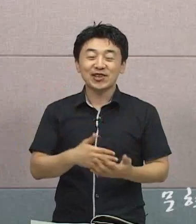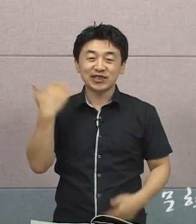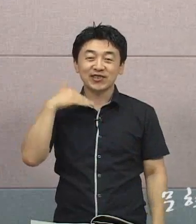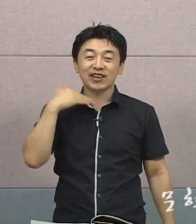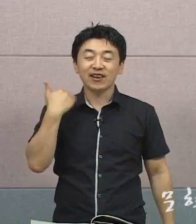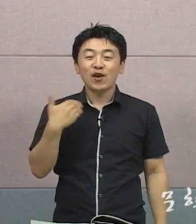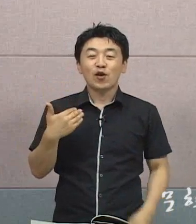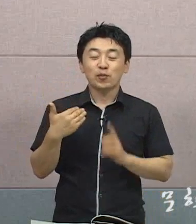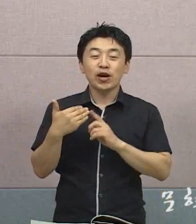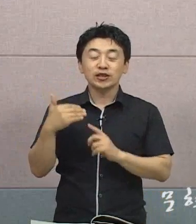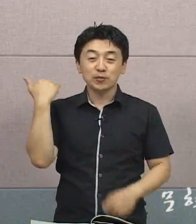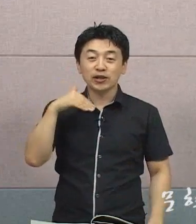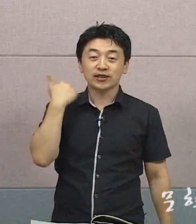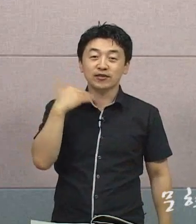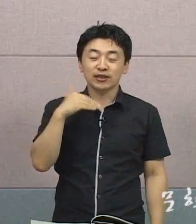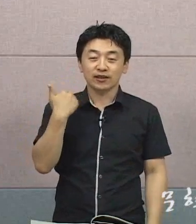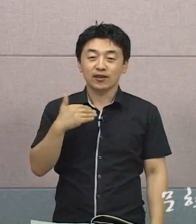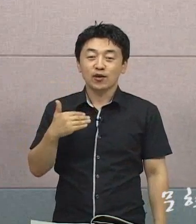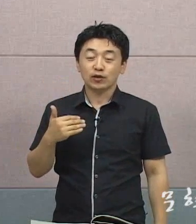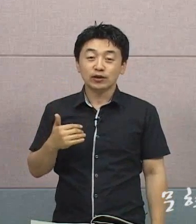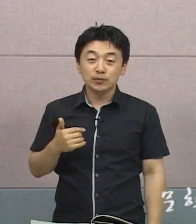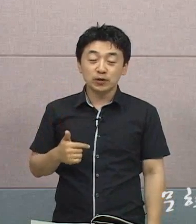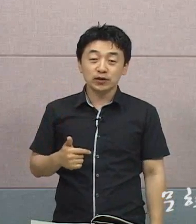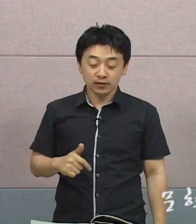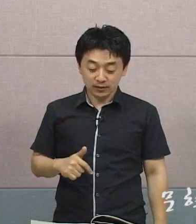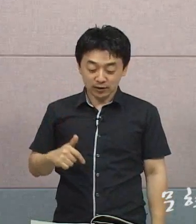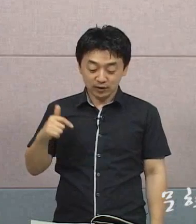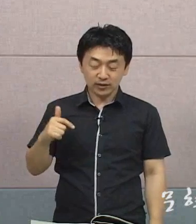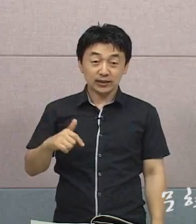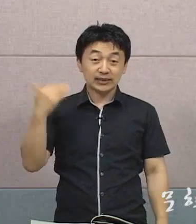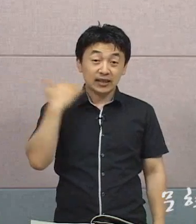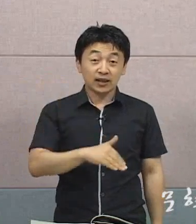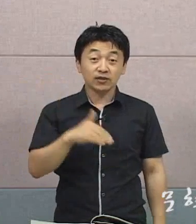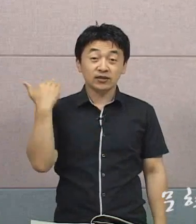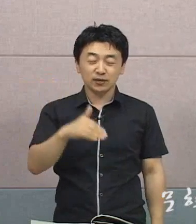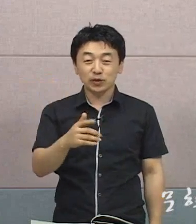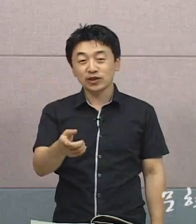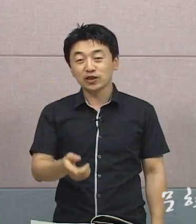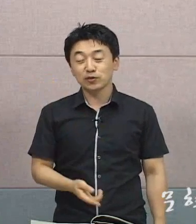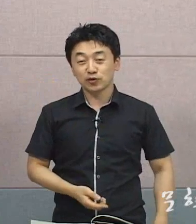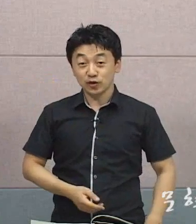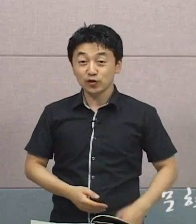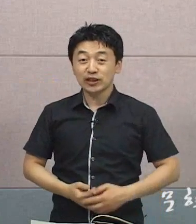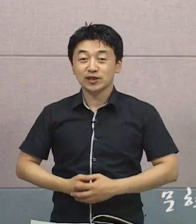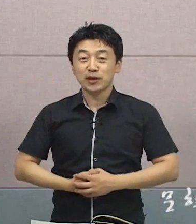나오잖아요. 모양은 이 모양인데요, 네. 의미로는, 여기서는 잘라, 커트, 이런 느낌으로도 쓸 수가